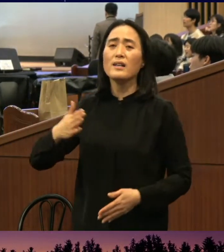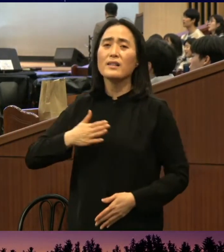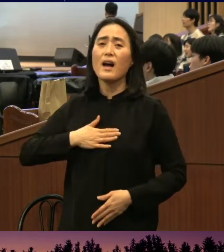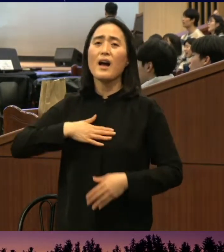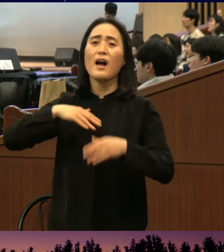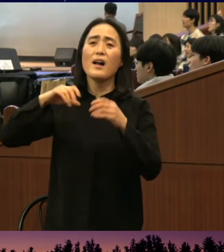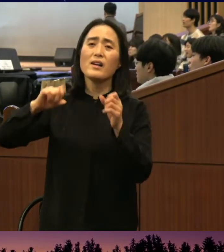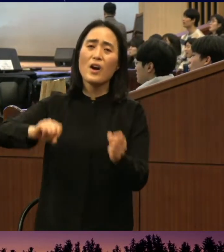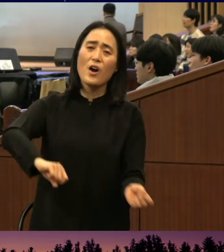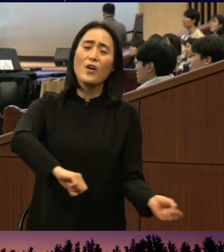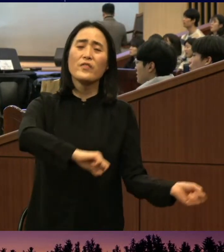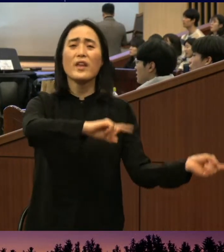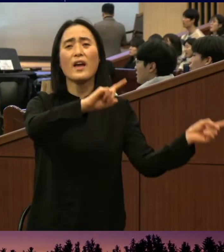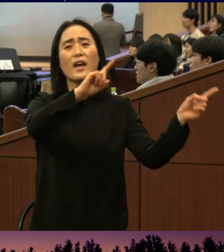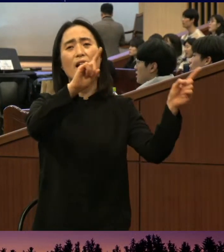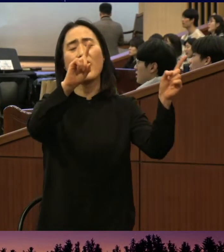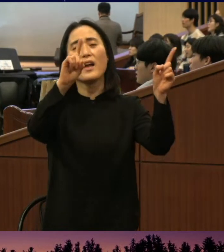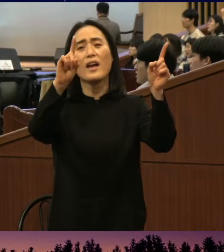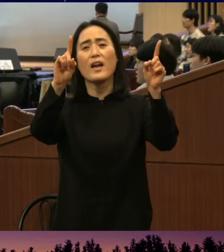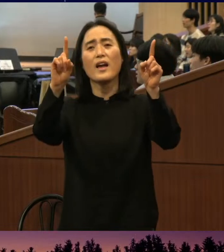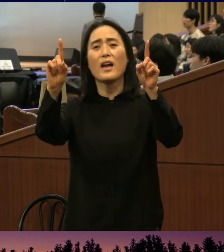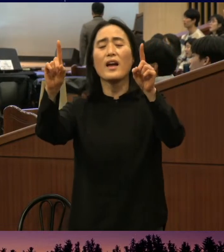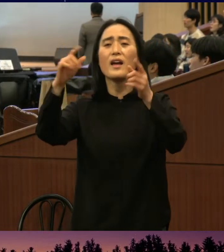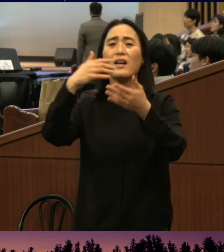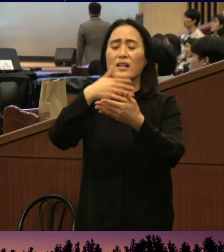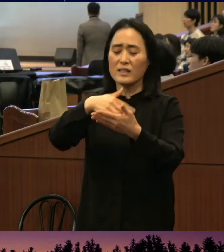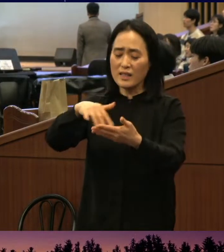날 살렸네.